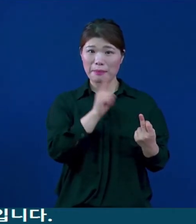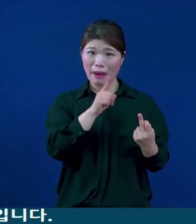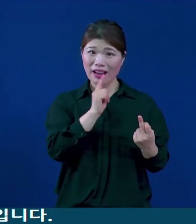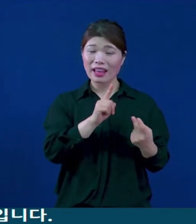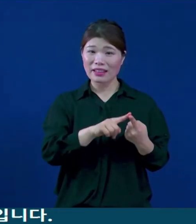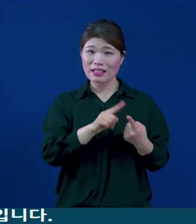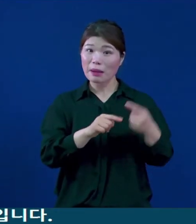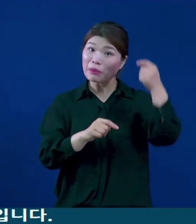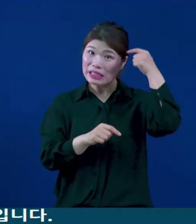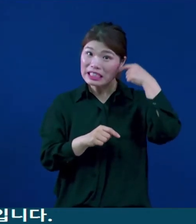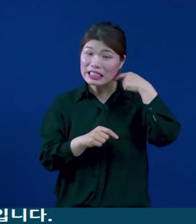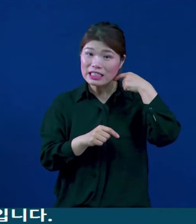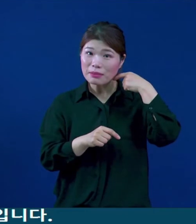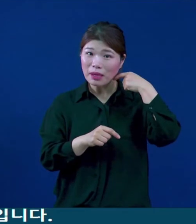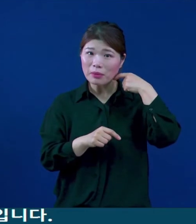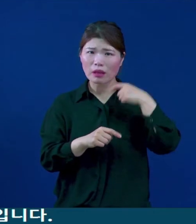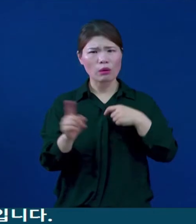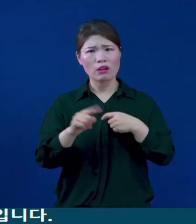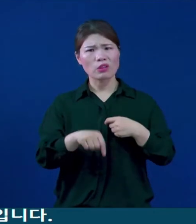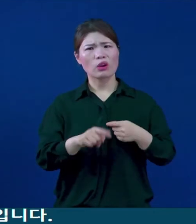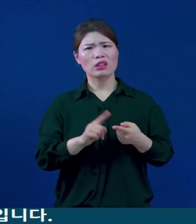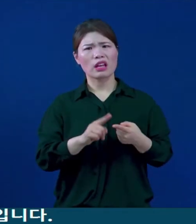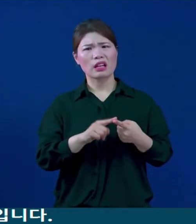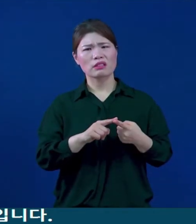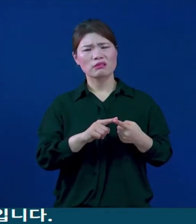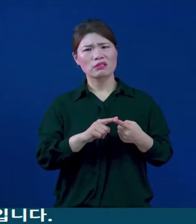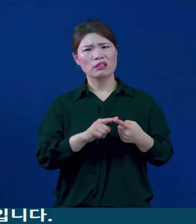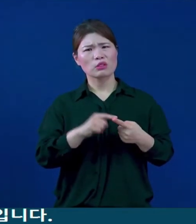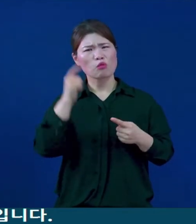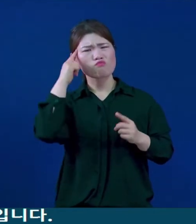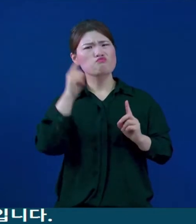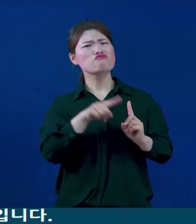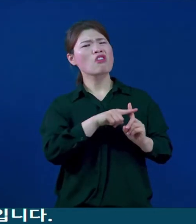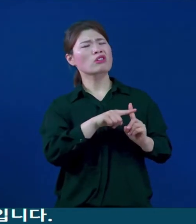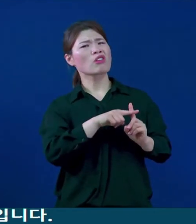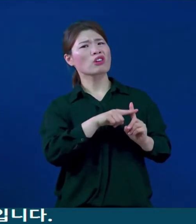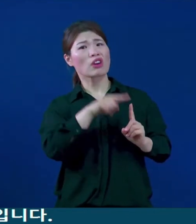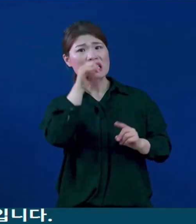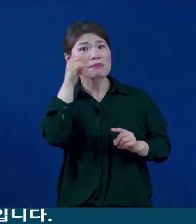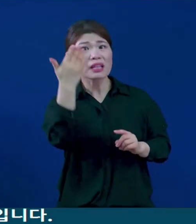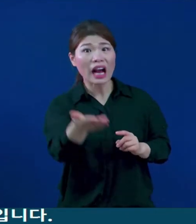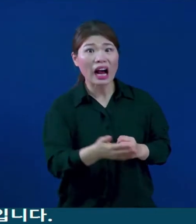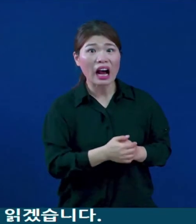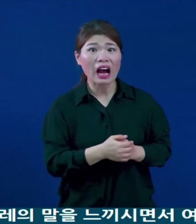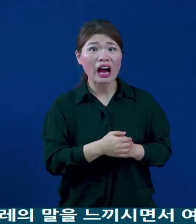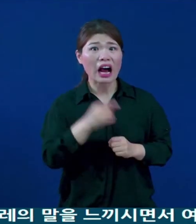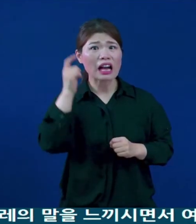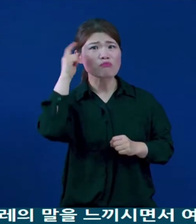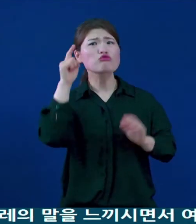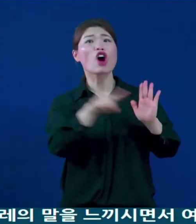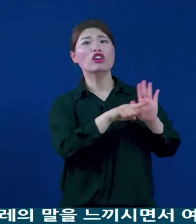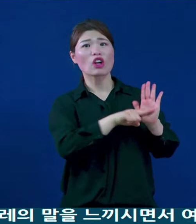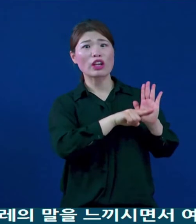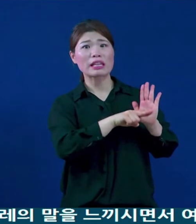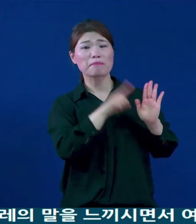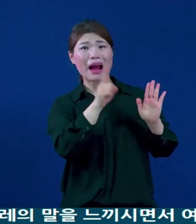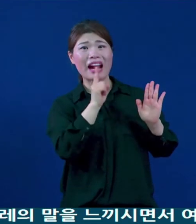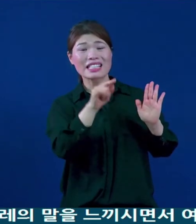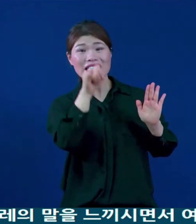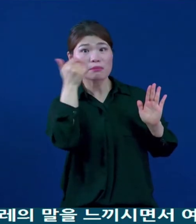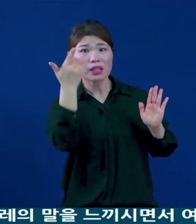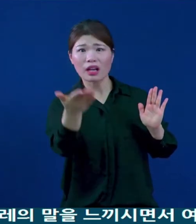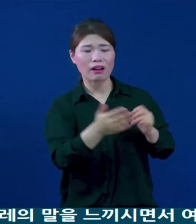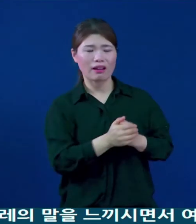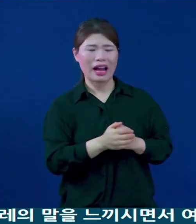여러분 느끼시면서 여기에 부정적인 모습이 보입니까? 이거 얼마 안 되는데 뭐 이거 갖고 되겠습니까? 이런 뜻으로 들리십니까? 저는 그렇지